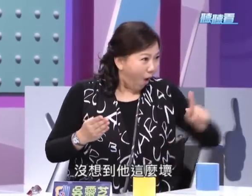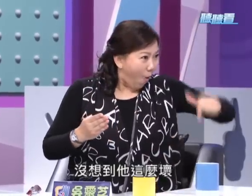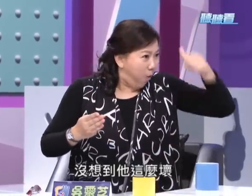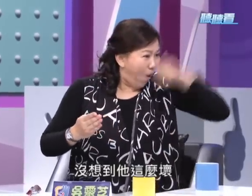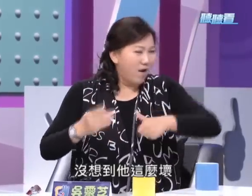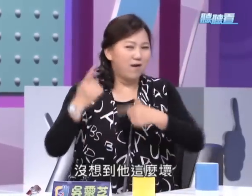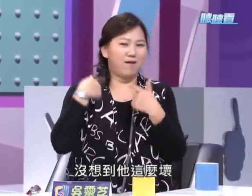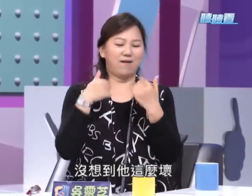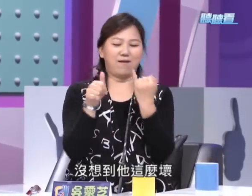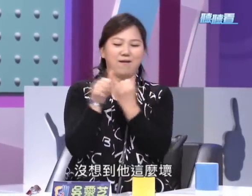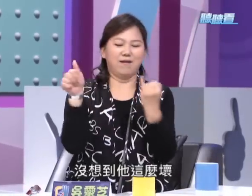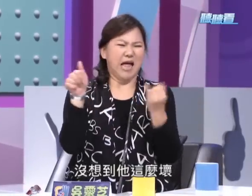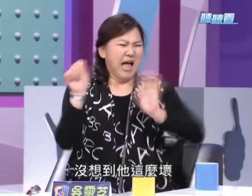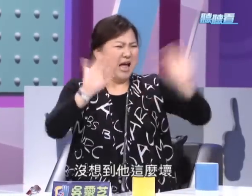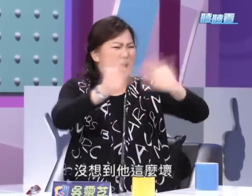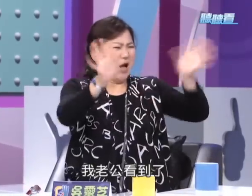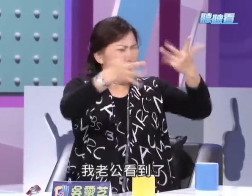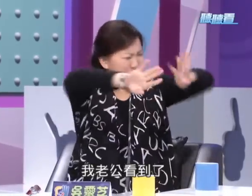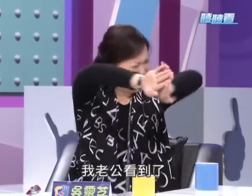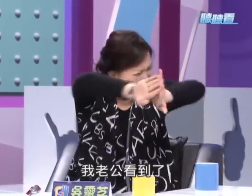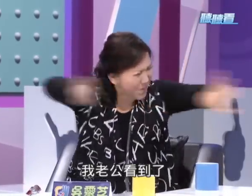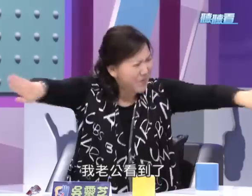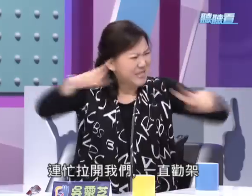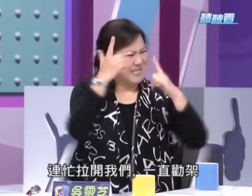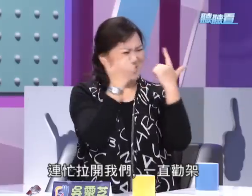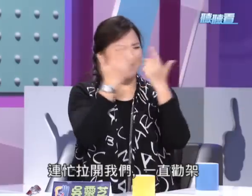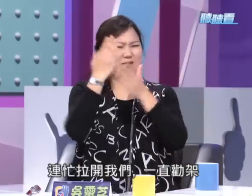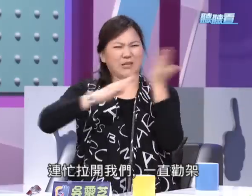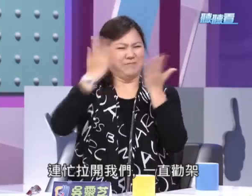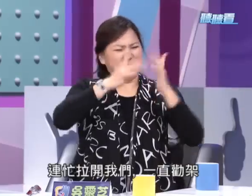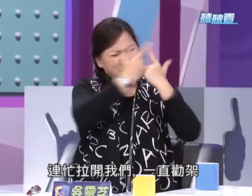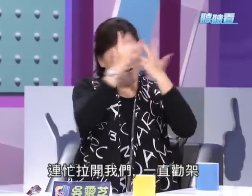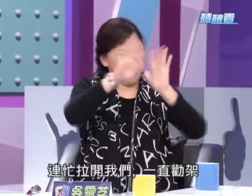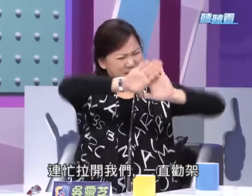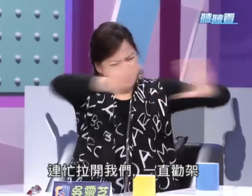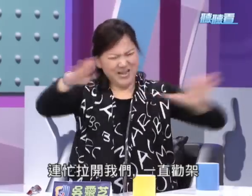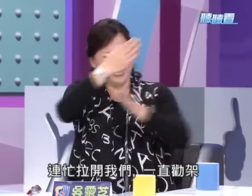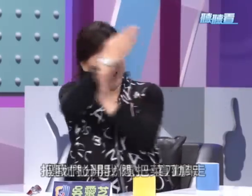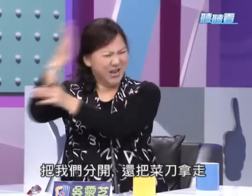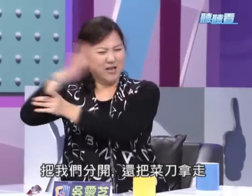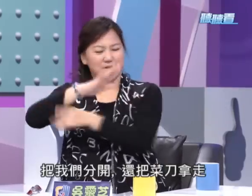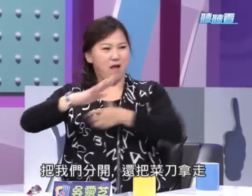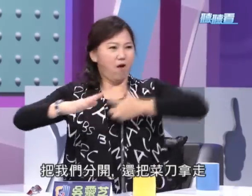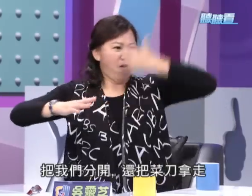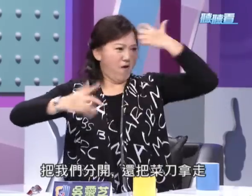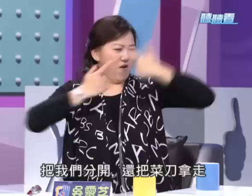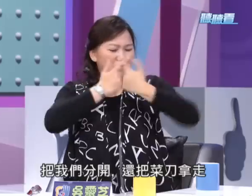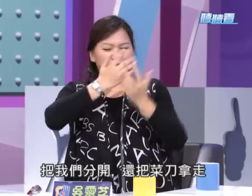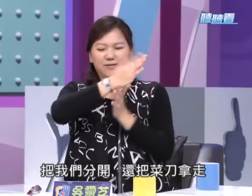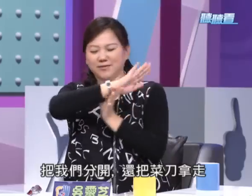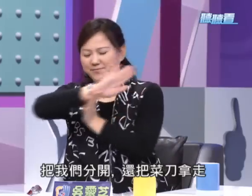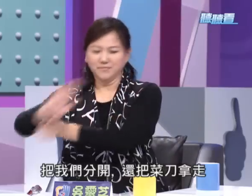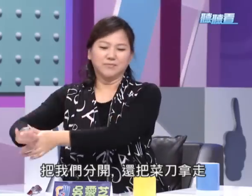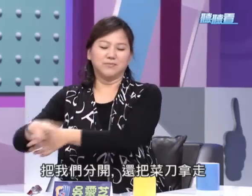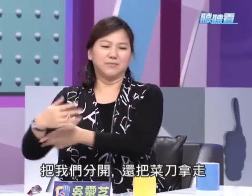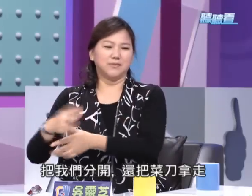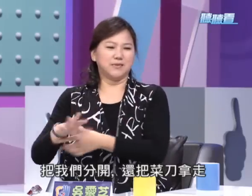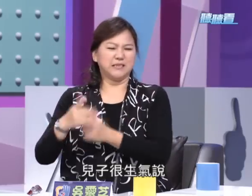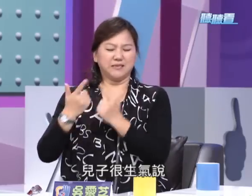到他这么坏。哎，我老公看到了连忙拉开我们，一直劝架把我们分开，还把菜刀拿走。儿子